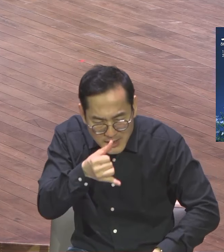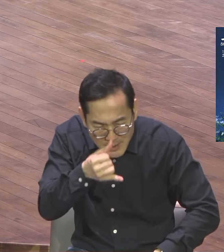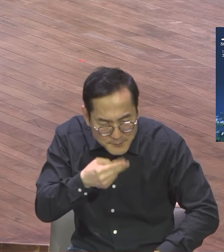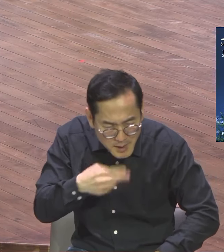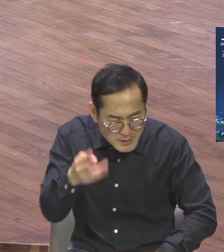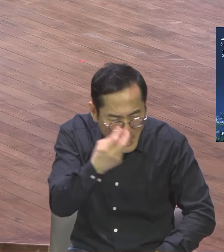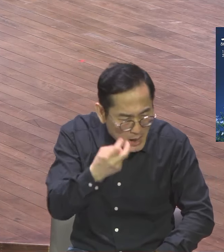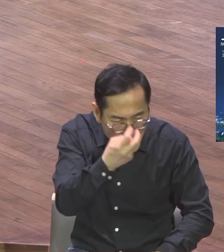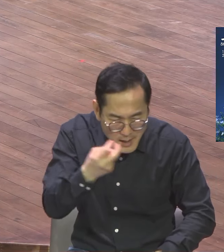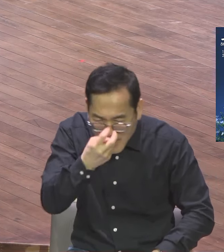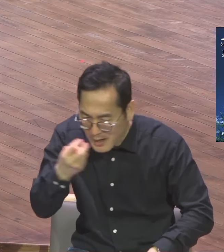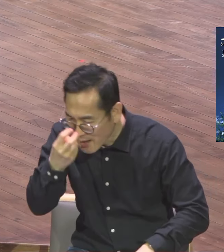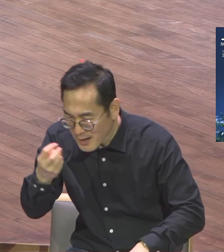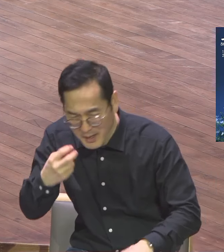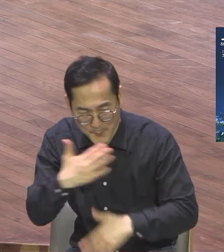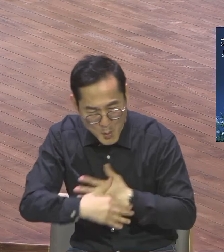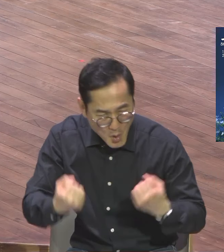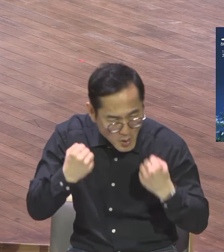겁니다.